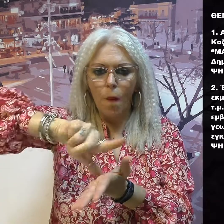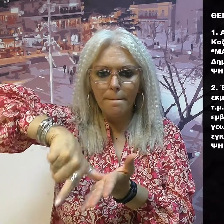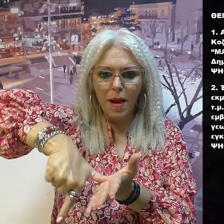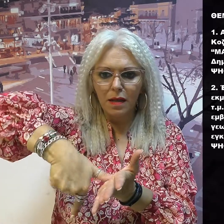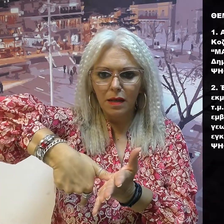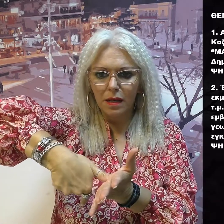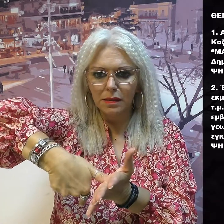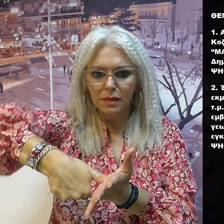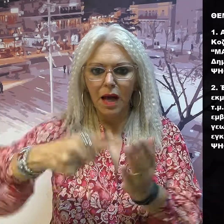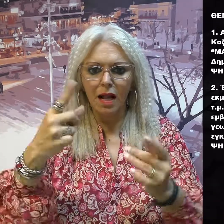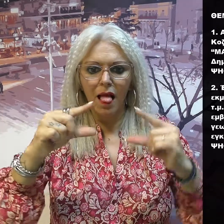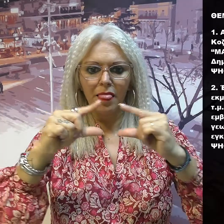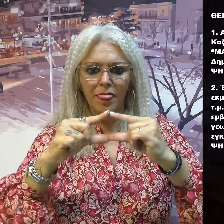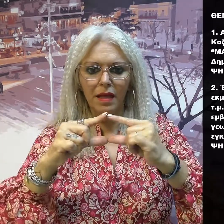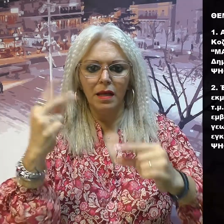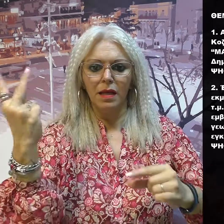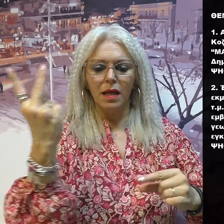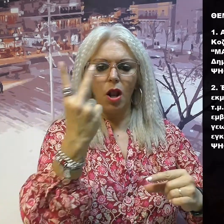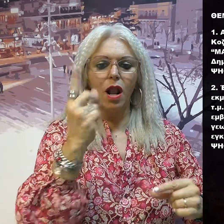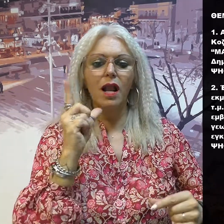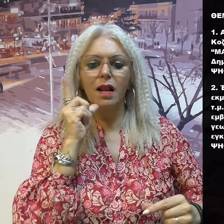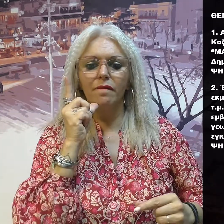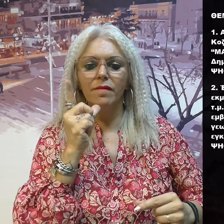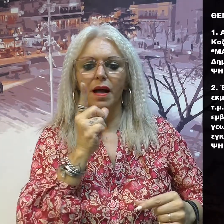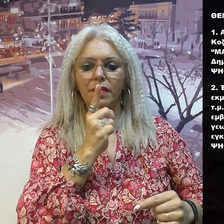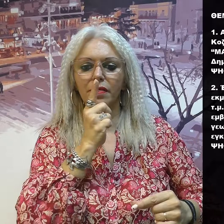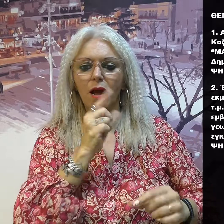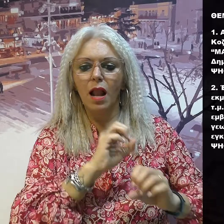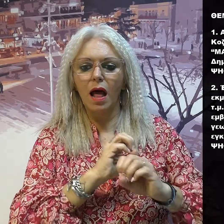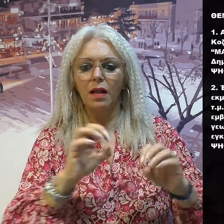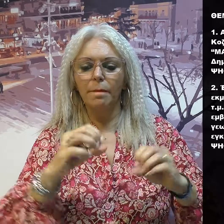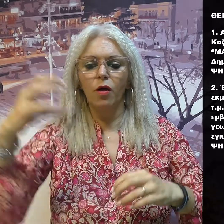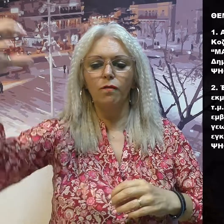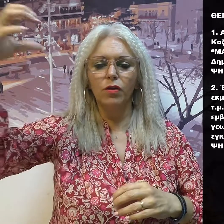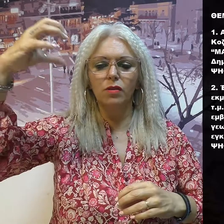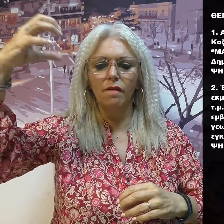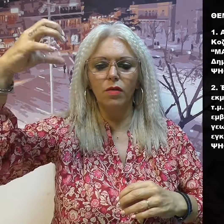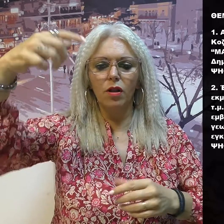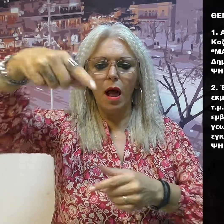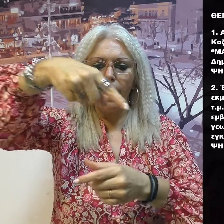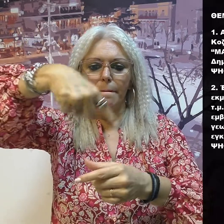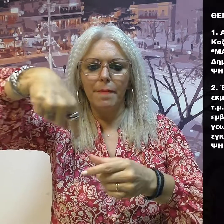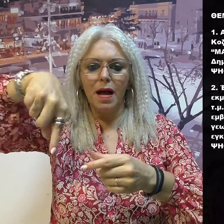178.539,50 τετραγωνικών μέτρων, οι οποίες εμπίπτουν στο γεωτεμάχιο 1 Δέλτα κοινότητας Λιβερών για εγκατάσταση φωτοβολταϊκού